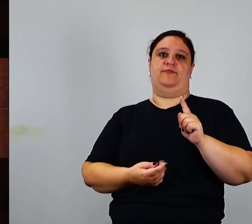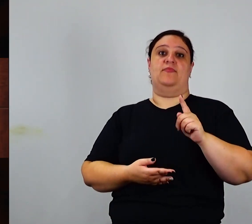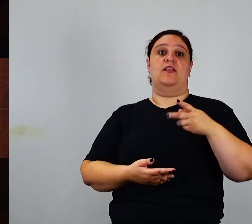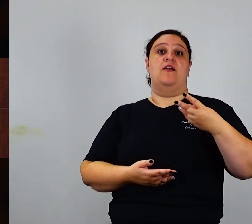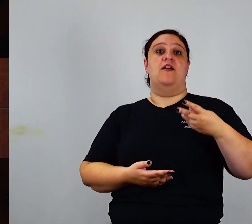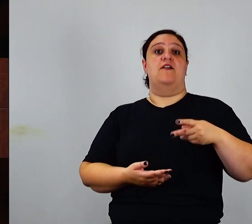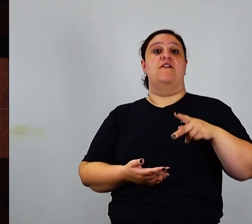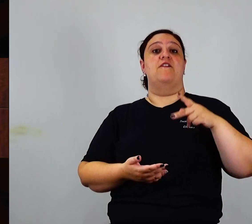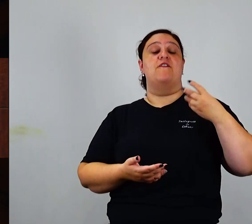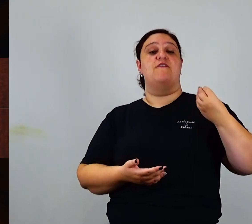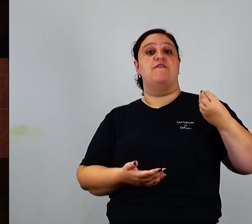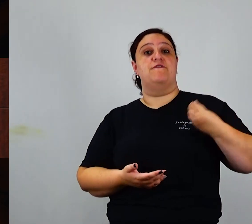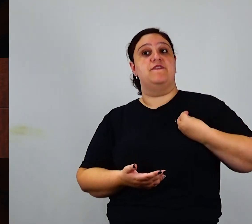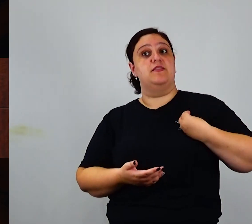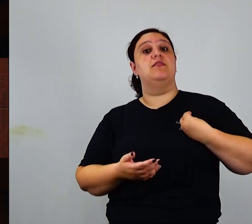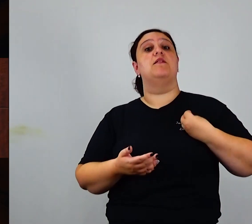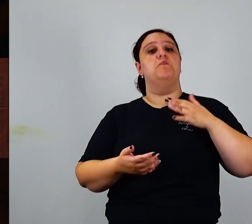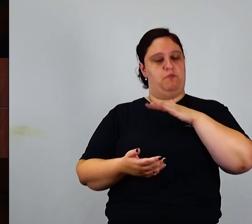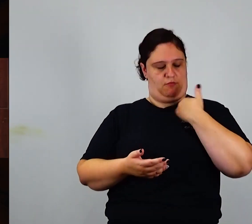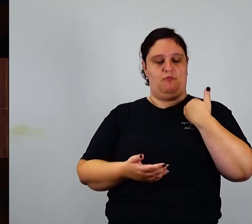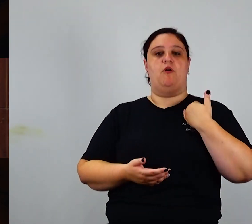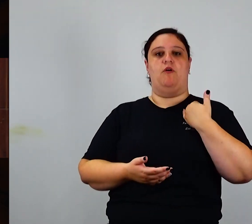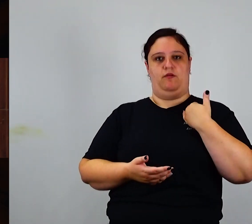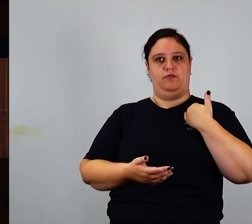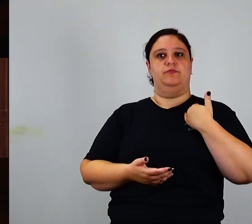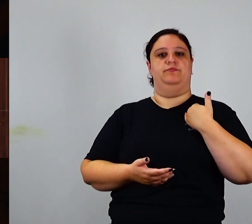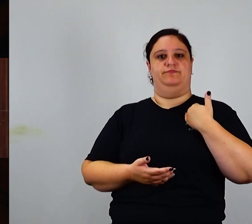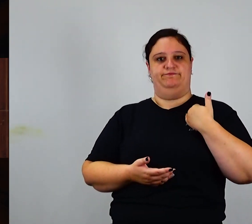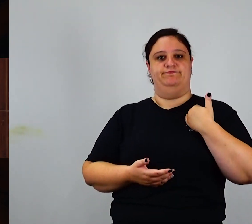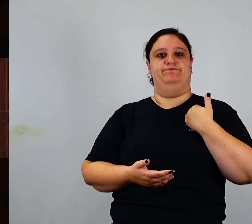Essa vida pode acabar.